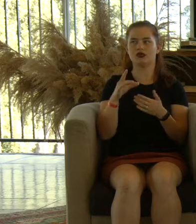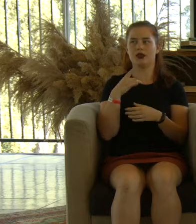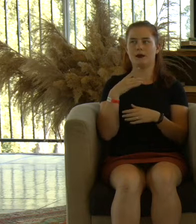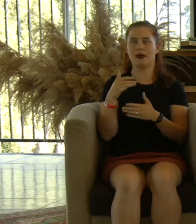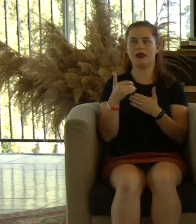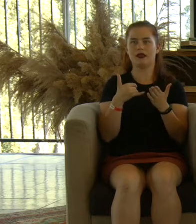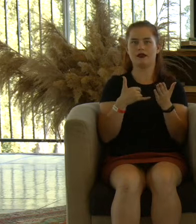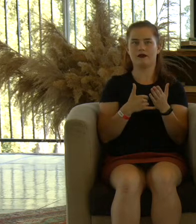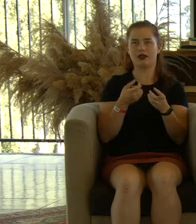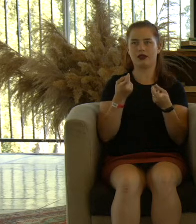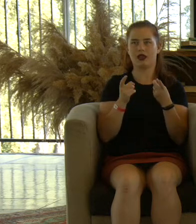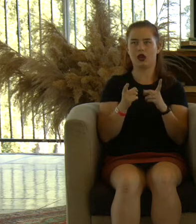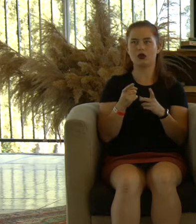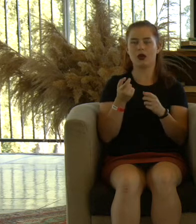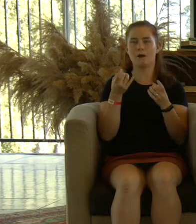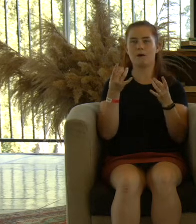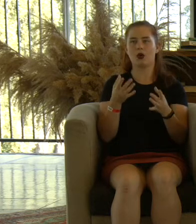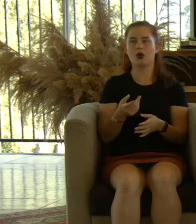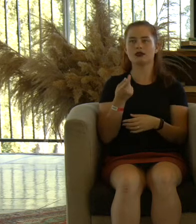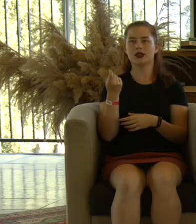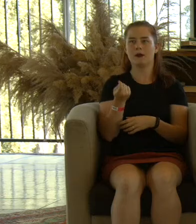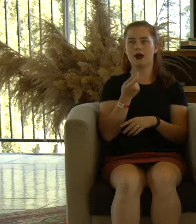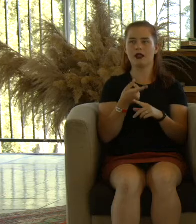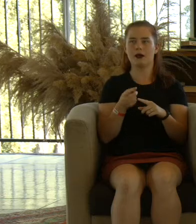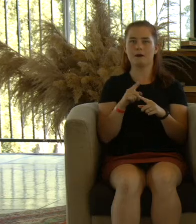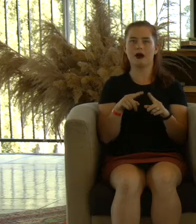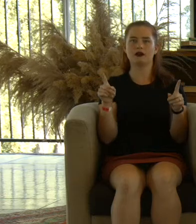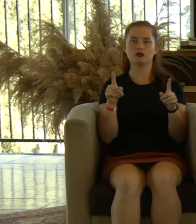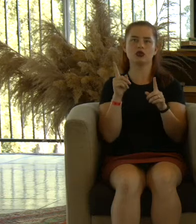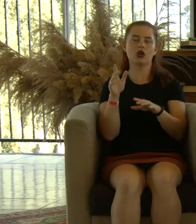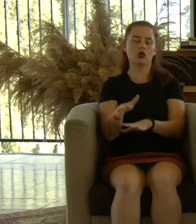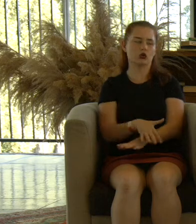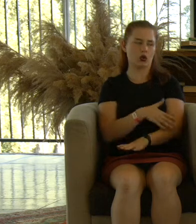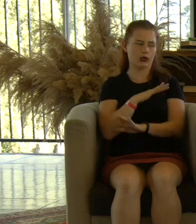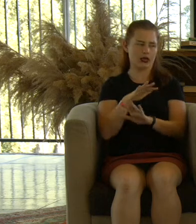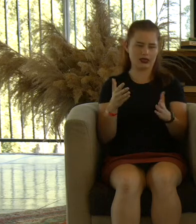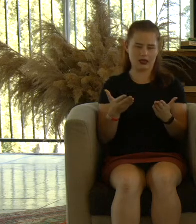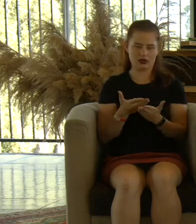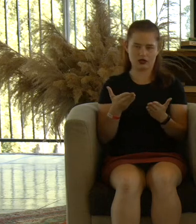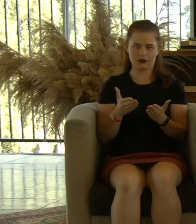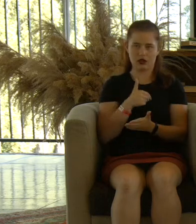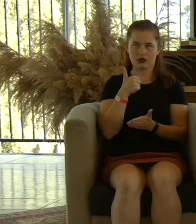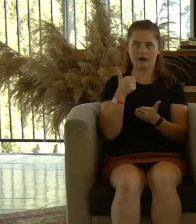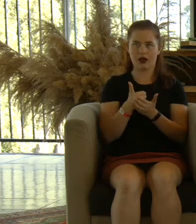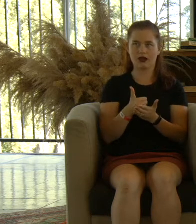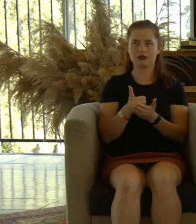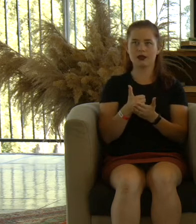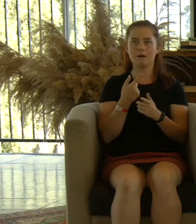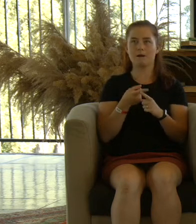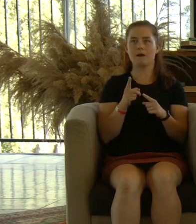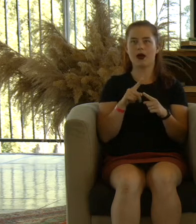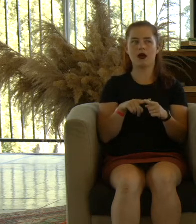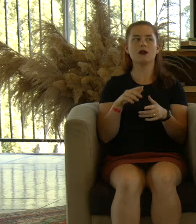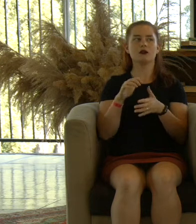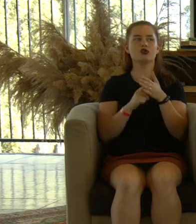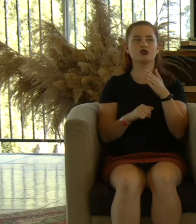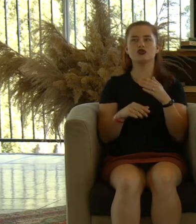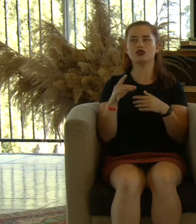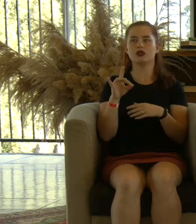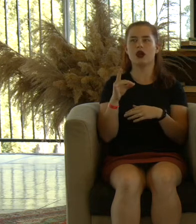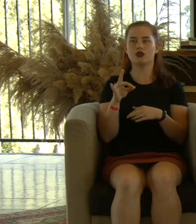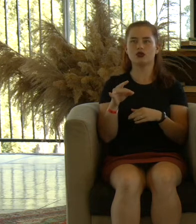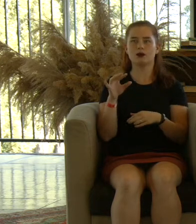без серы. Их просто мало, потому что, ну, оно долго не живет в основном. И просто именно по этой причине оранжевое пользуется